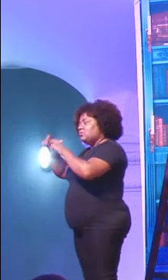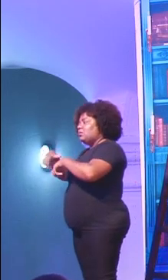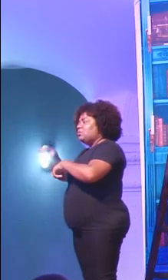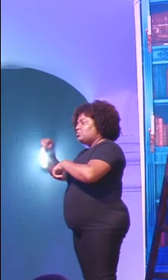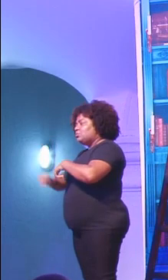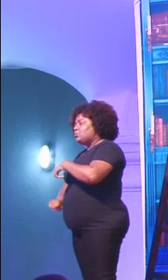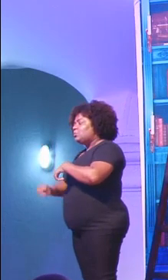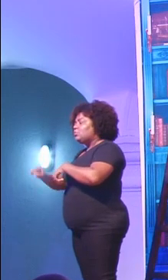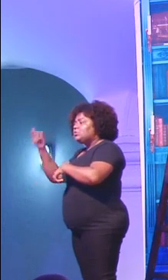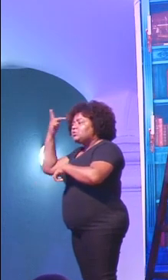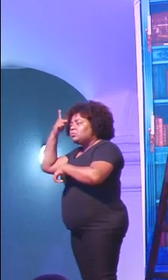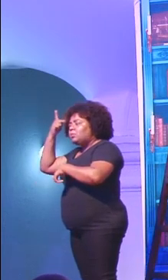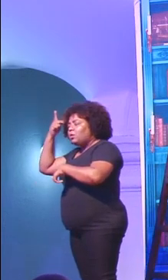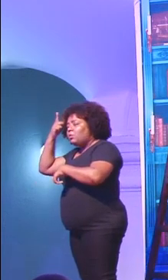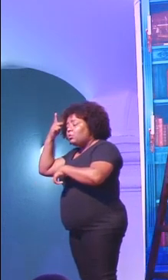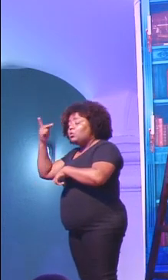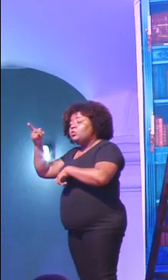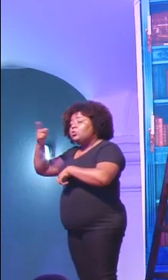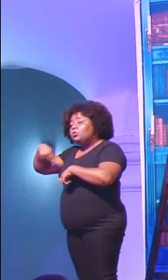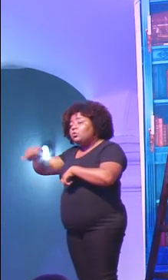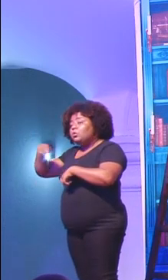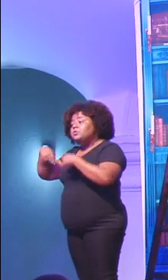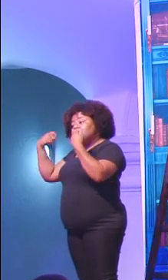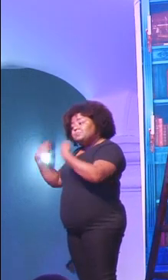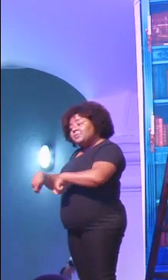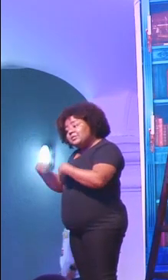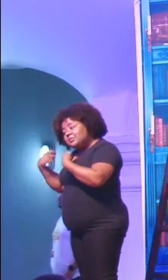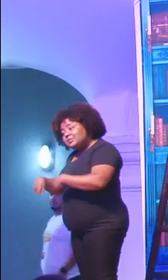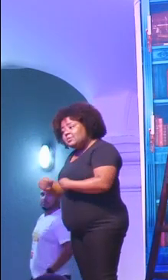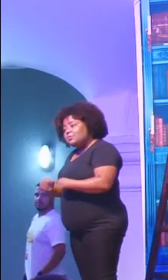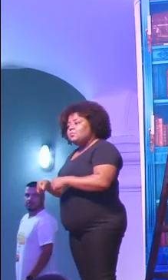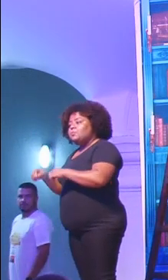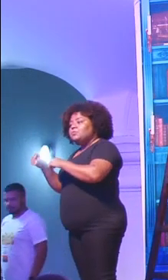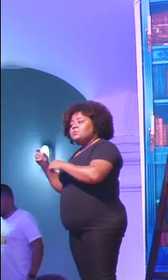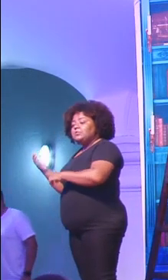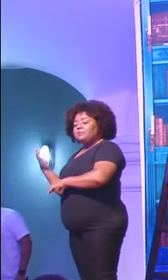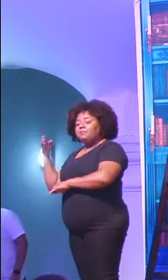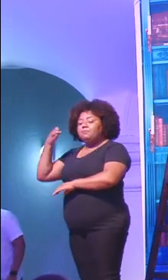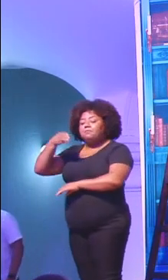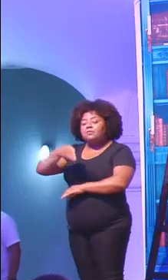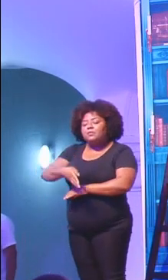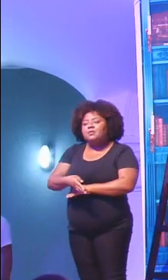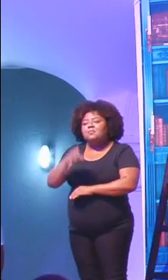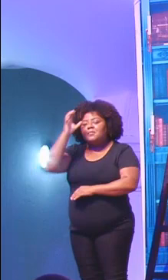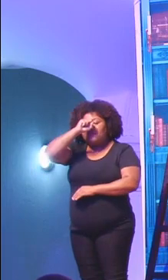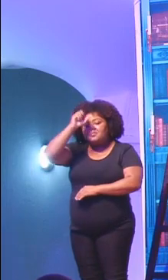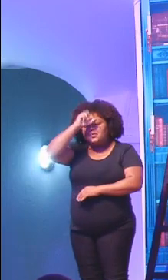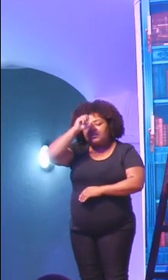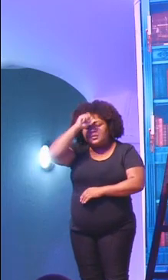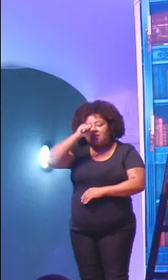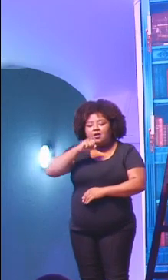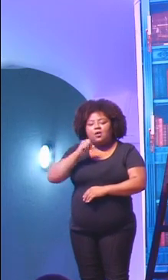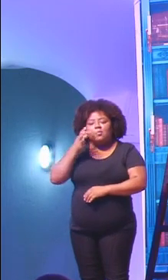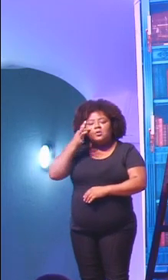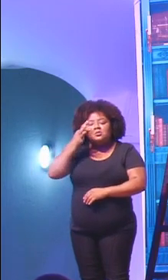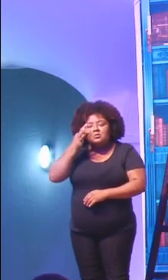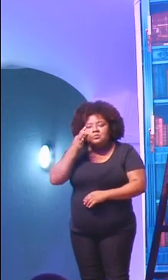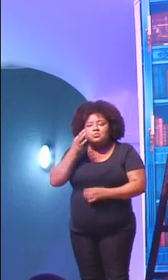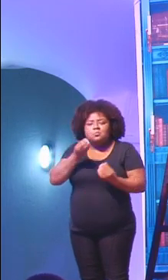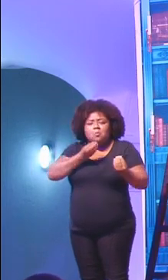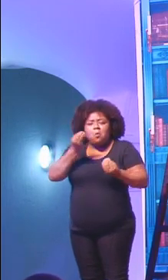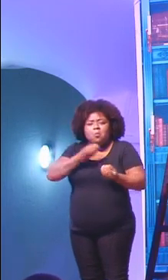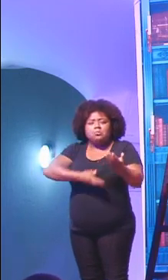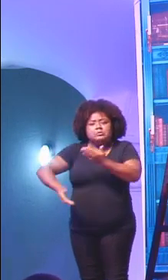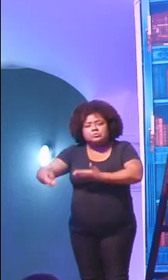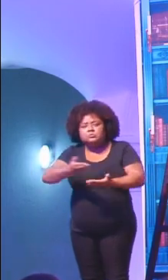a gente deveria vir aqui para aprender uma lição de humanidade, de como é que se lida com as